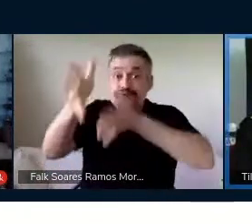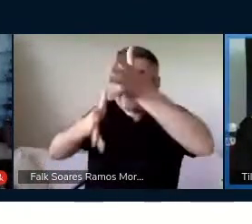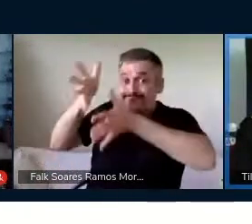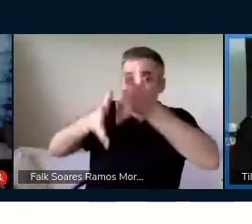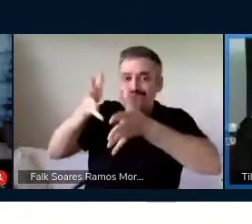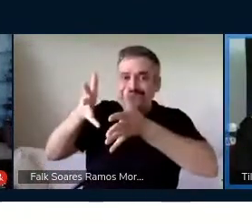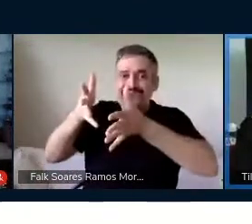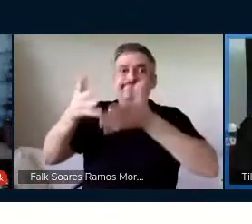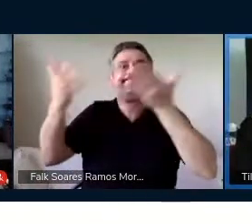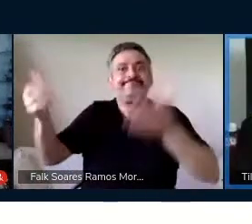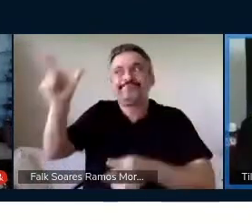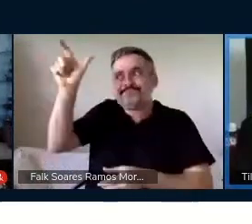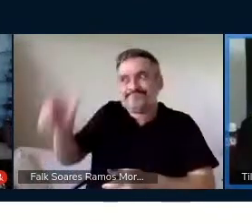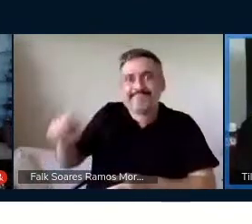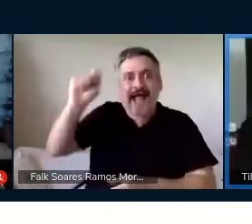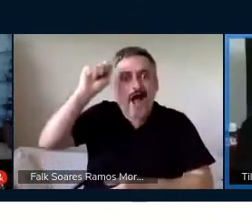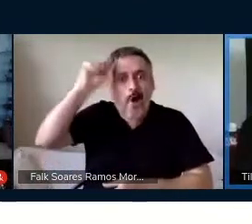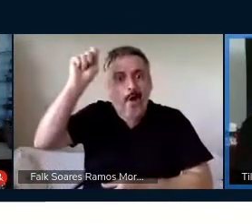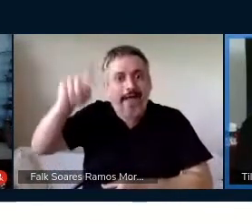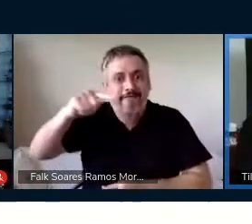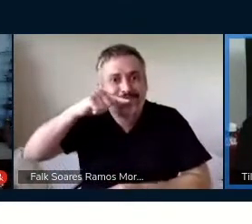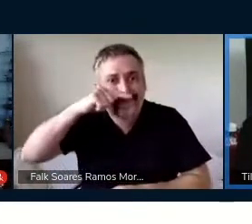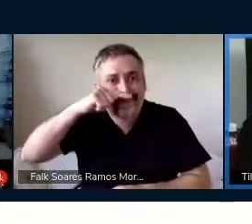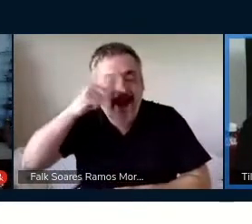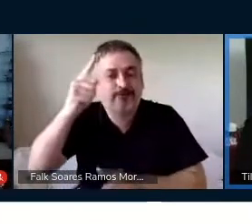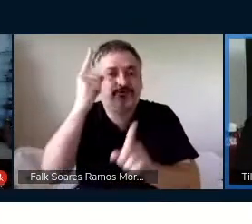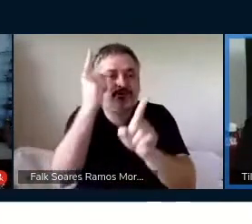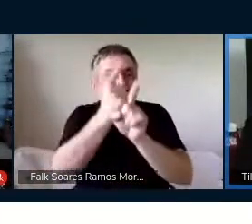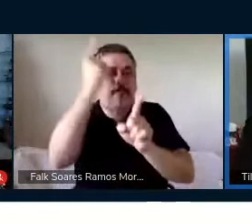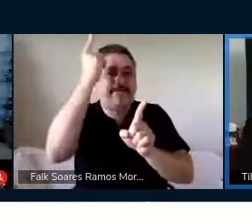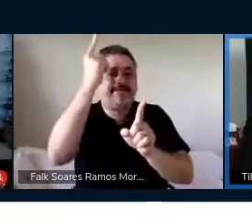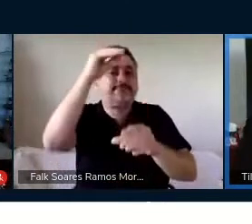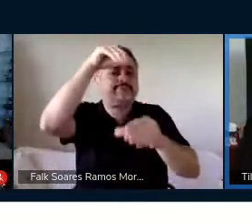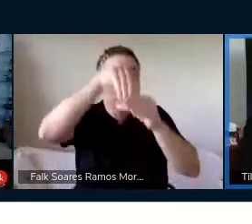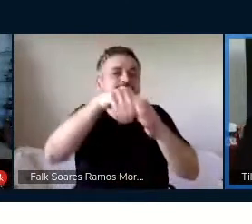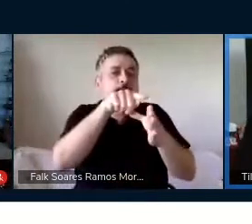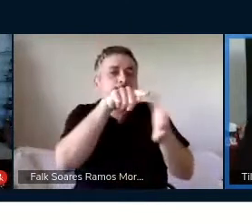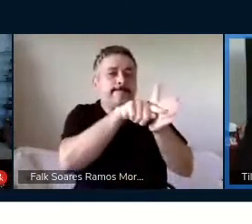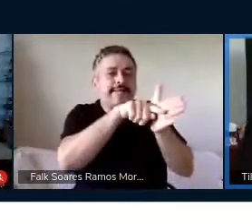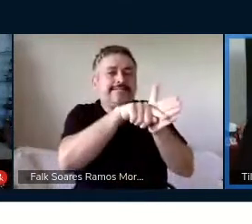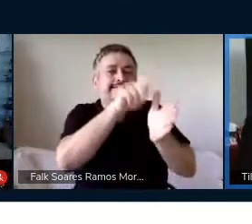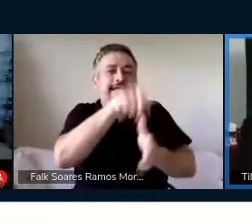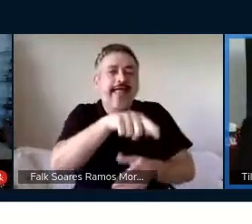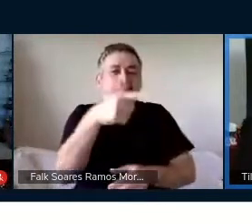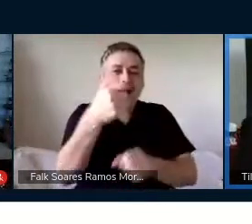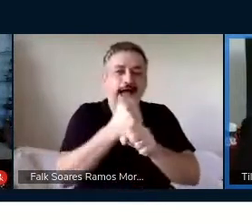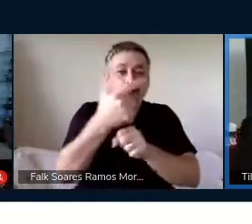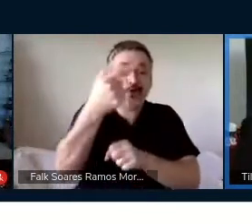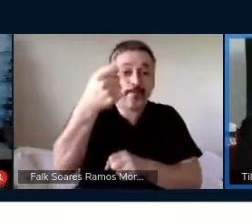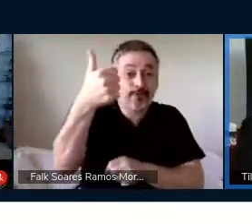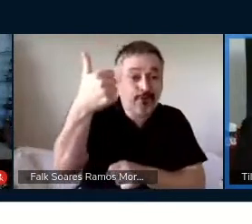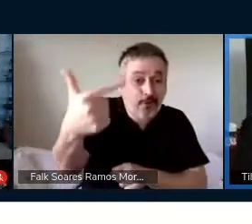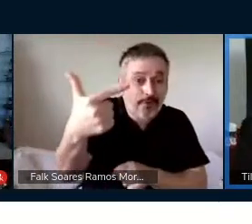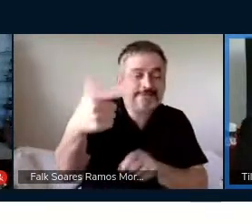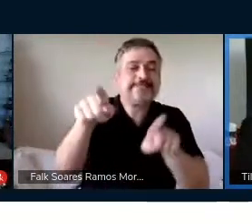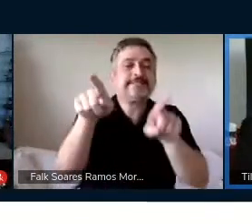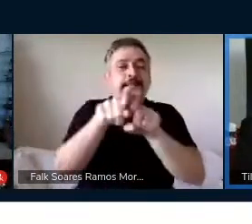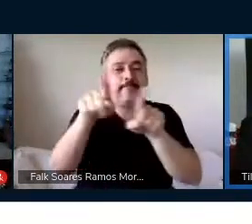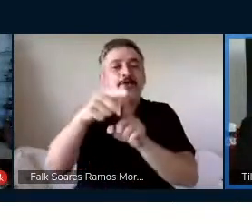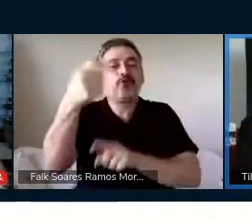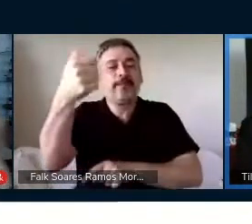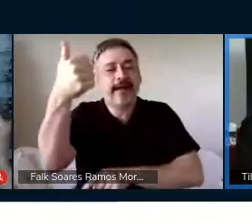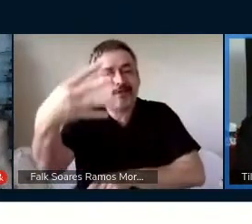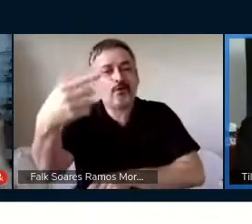A terminologia é a Libras. Então, nós temos Faust nos anos de 2012, 14